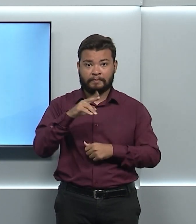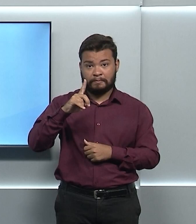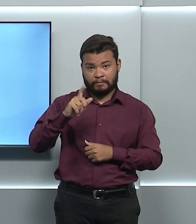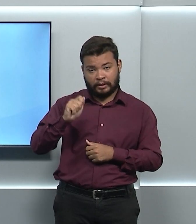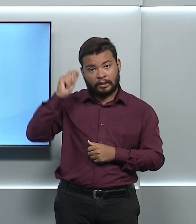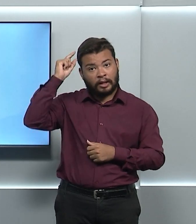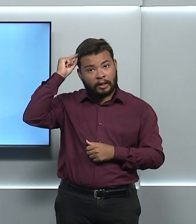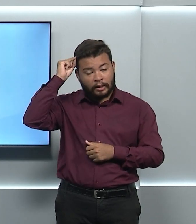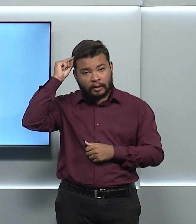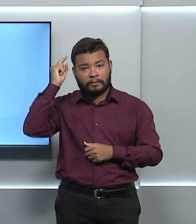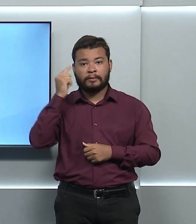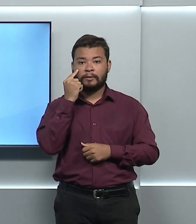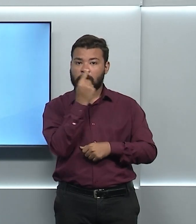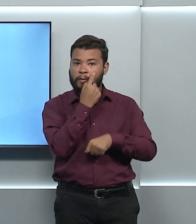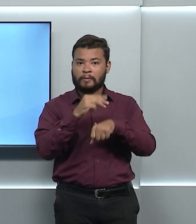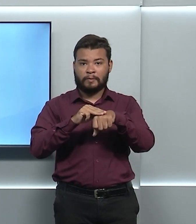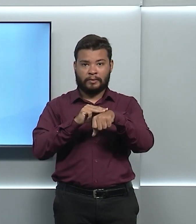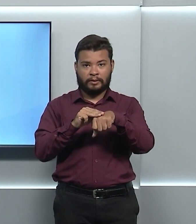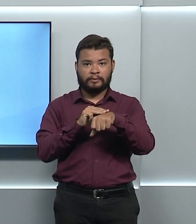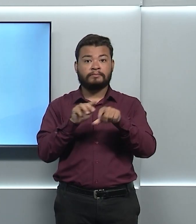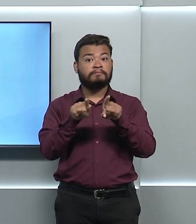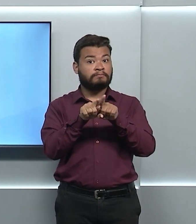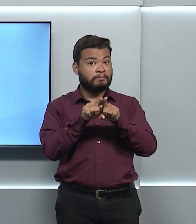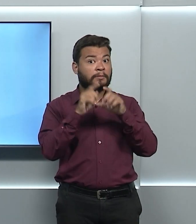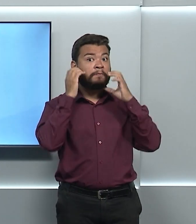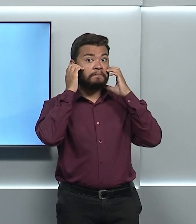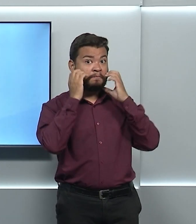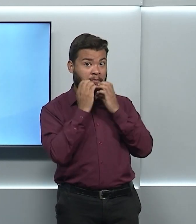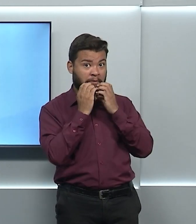com cabelos e olhos castanhos e barba.